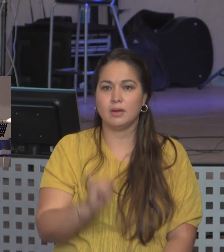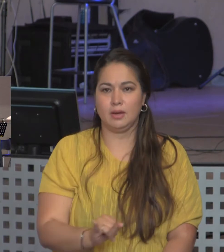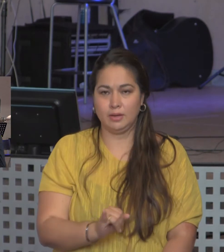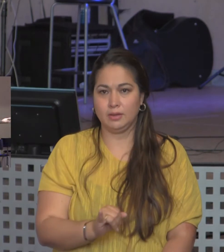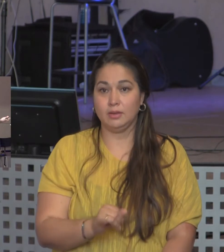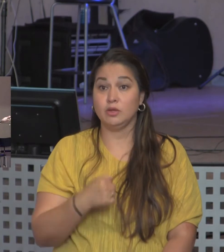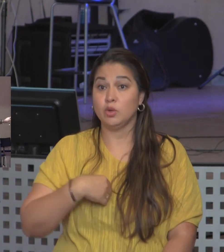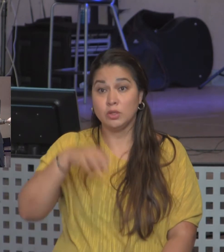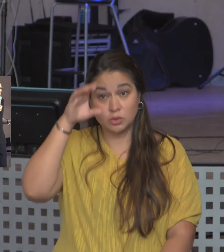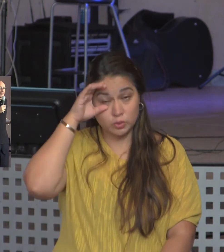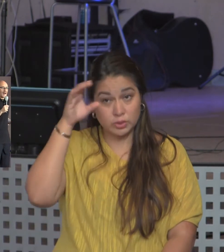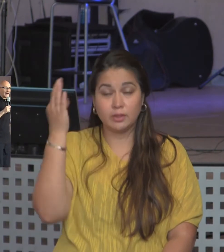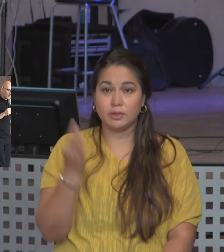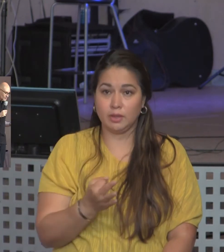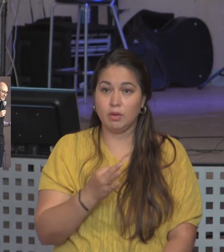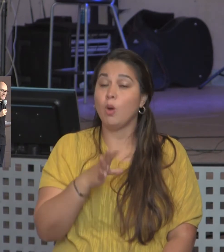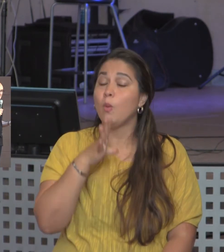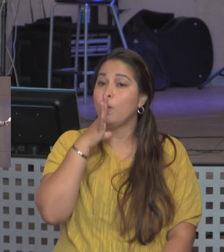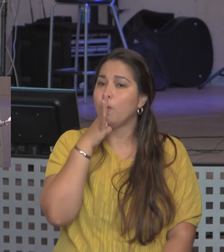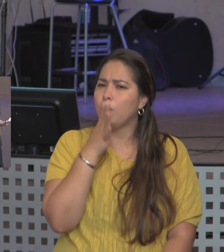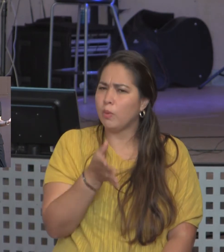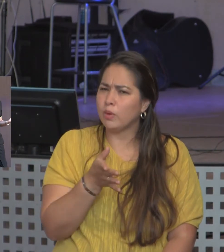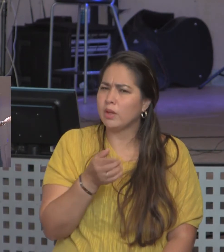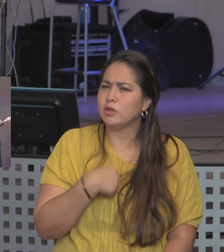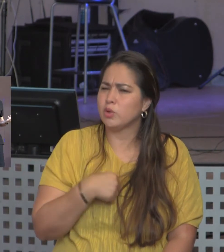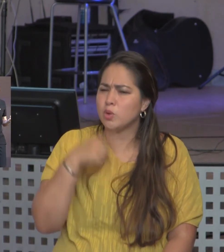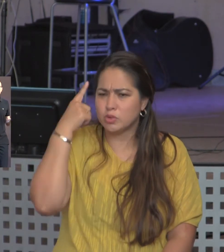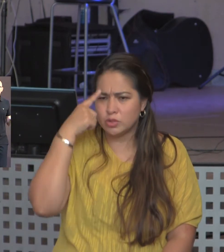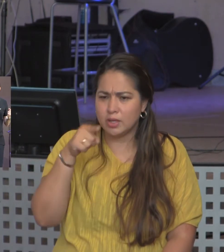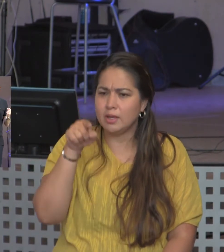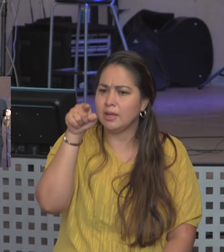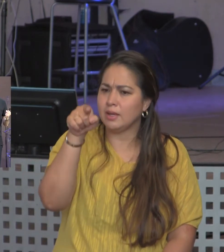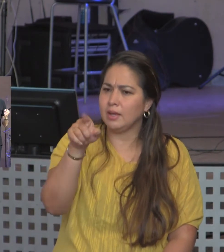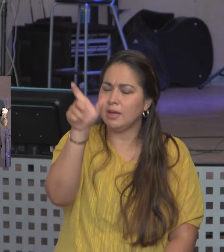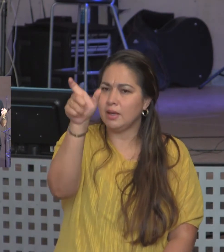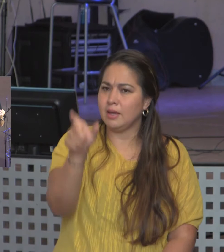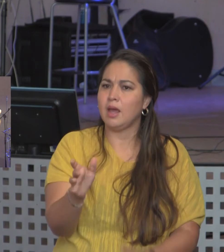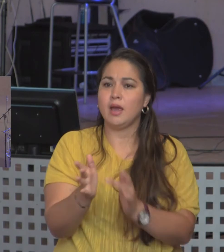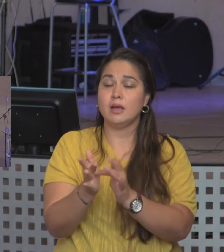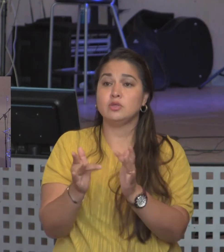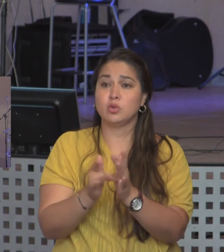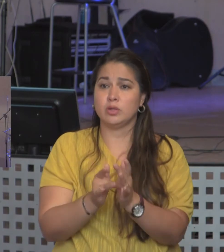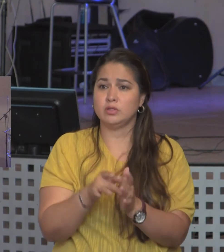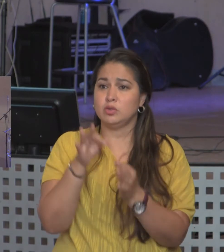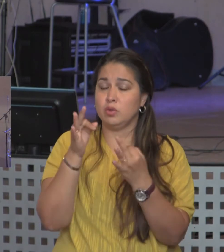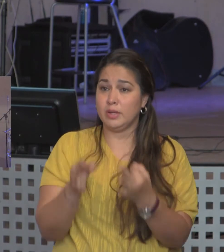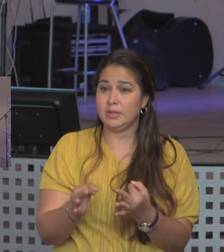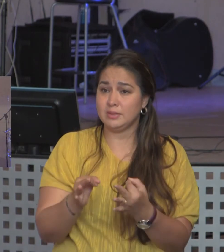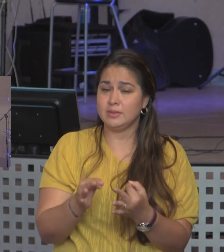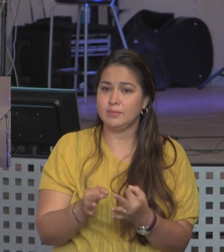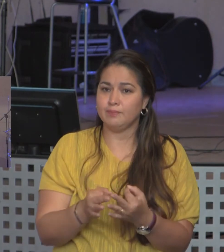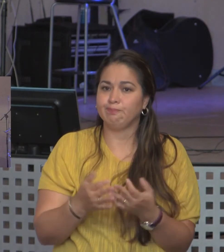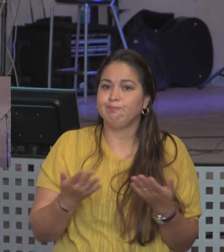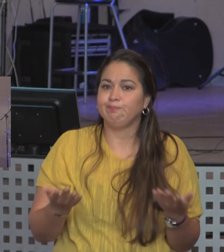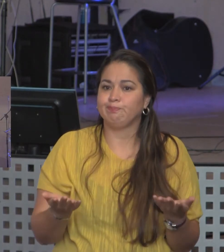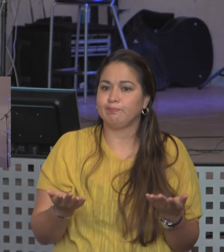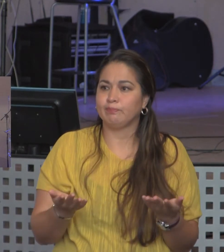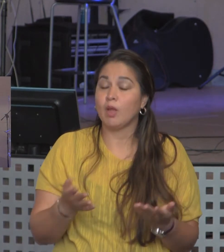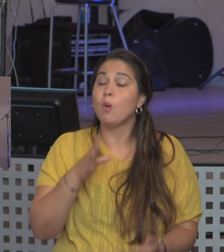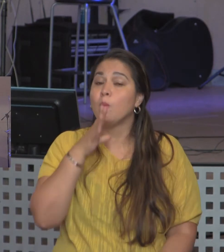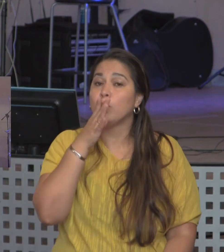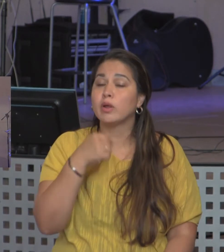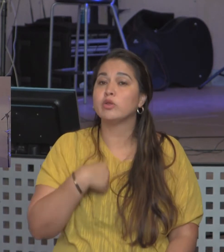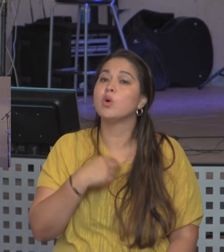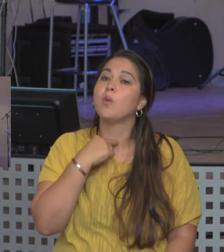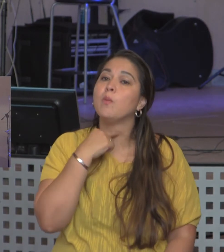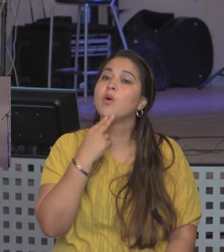Porque se supone que conozco a Jesucristo. Él no puede negarse a sí mismo. Él es fiel. Él no va a ir en